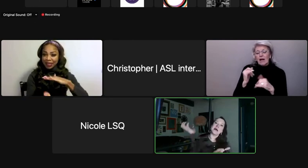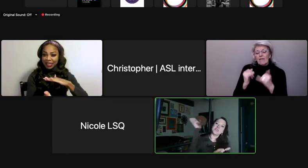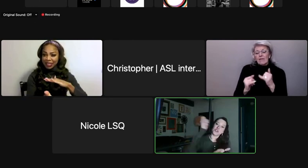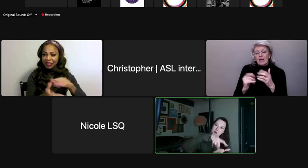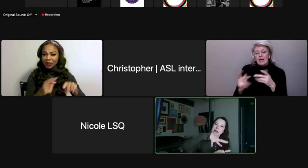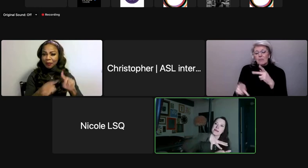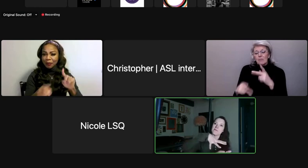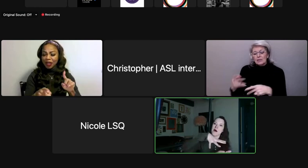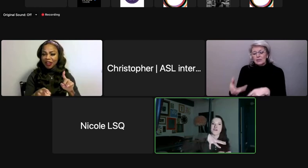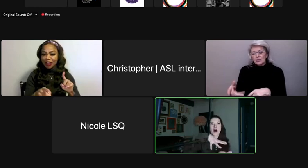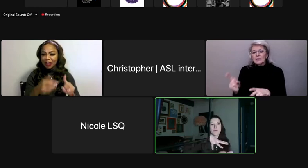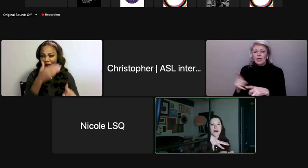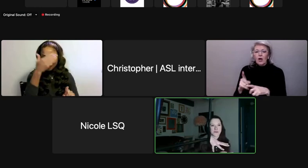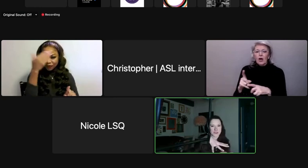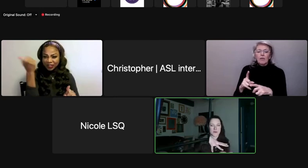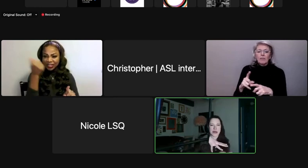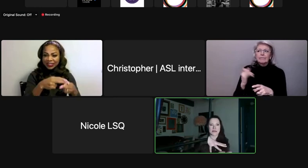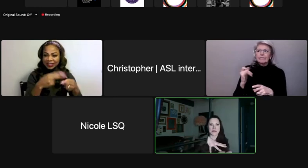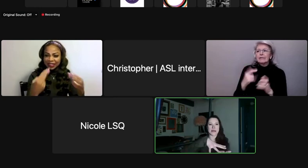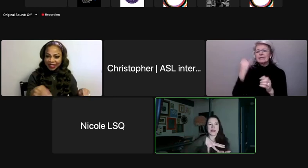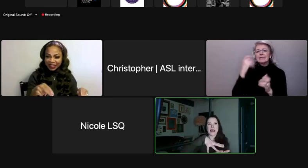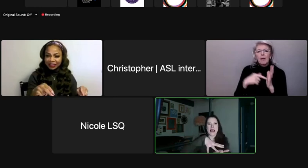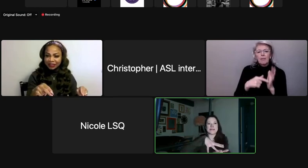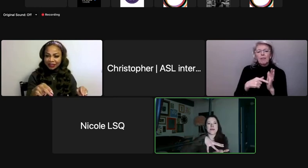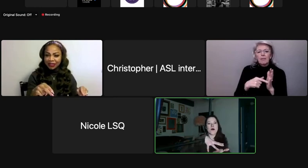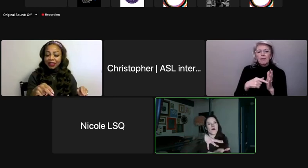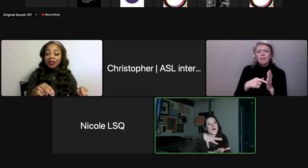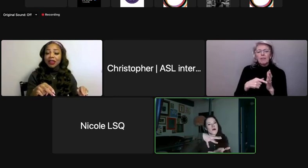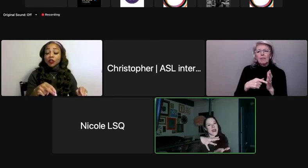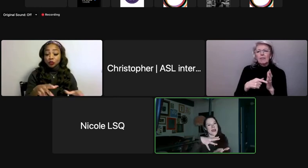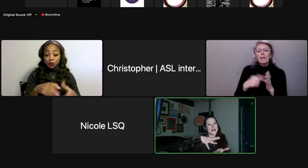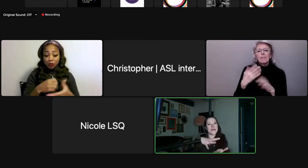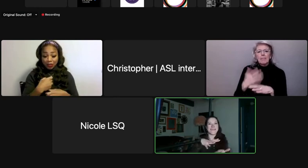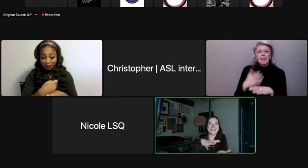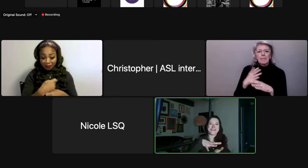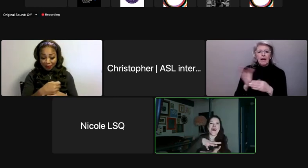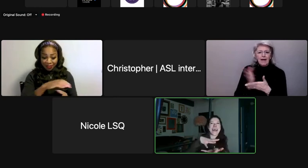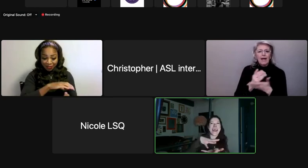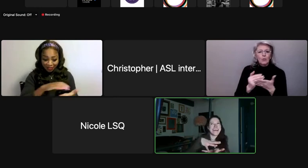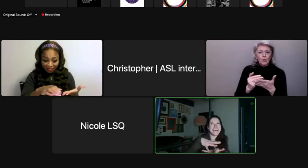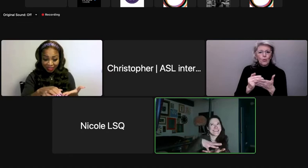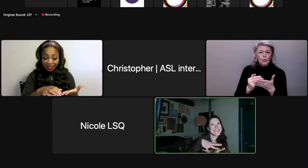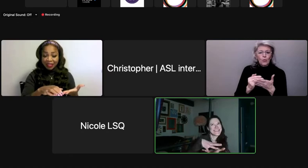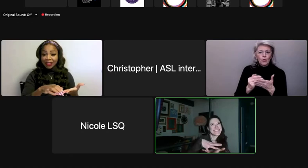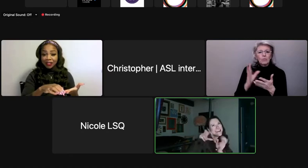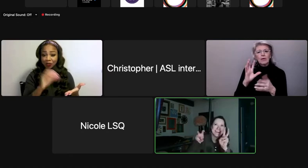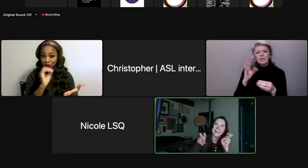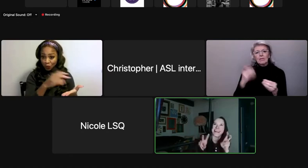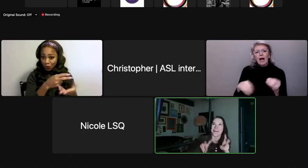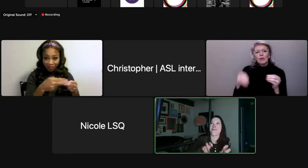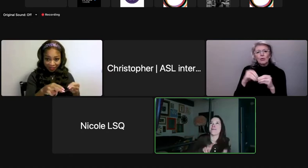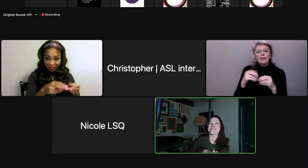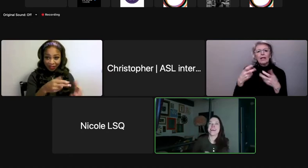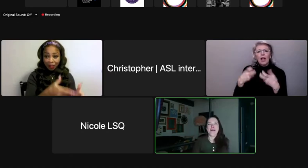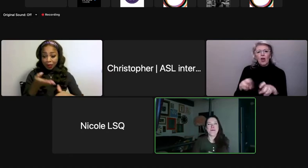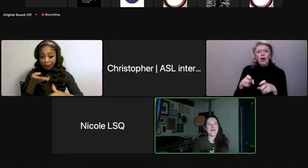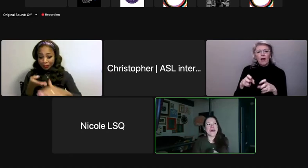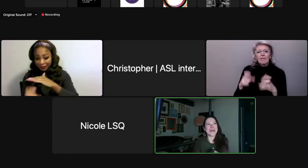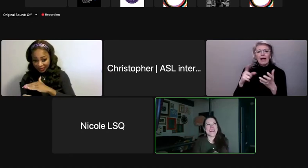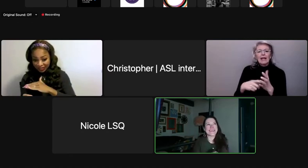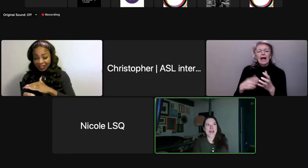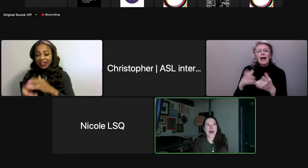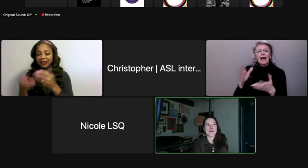comme faire cuire comme préparer un gâteau puis de rajouter les oeufs une fois que le